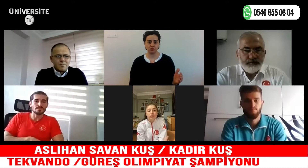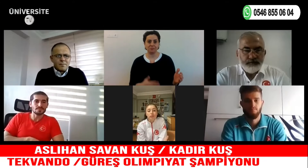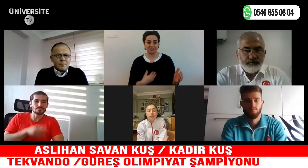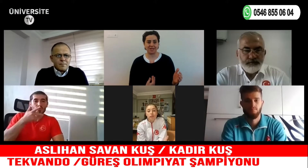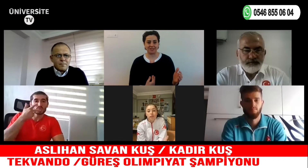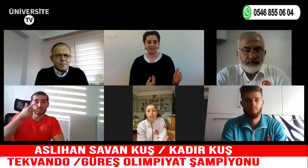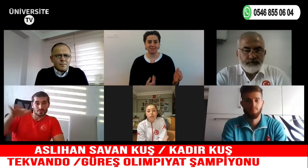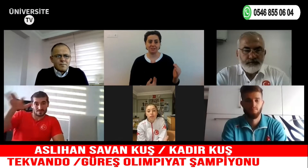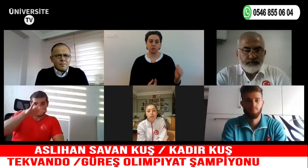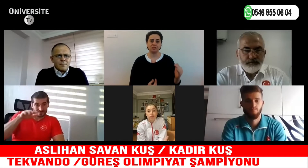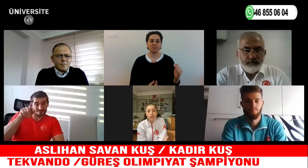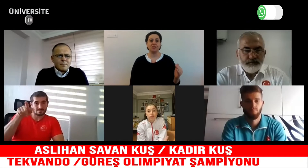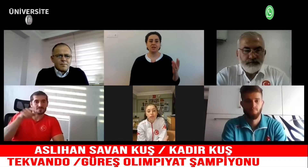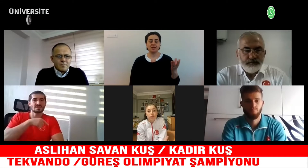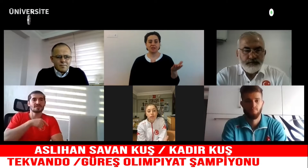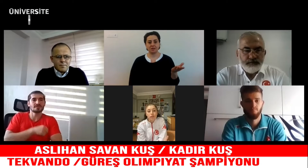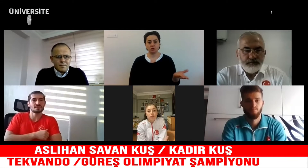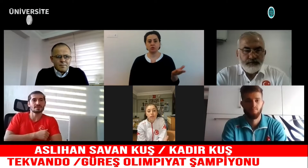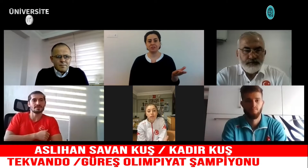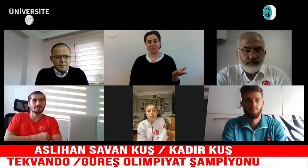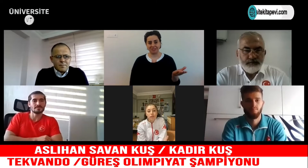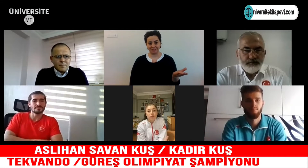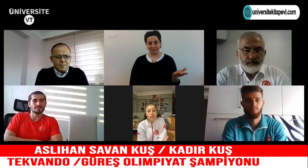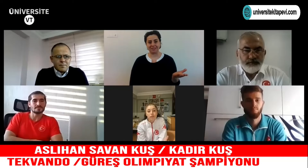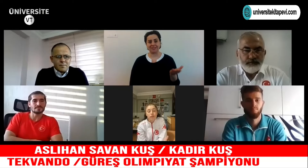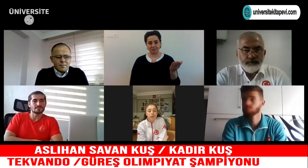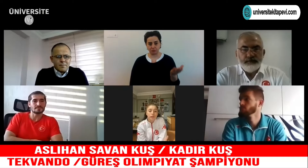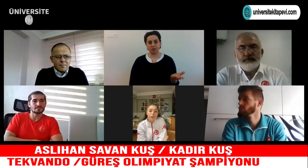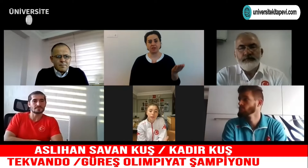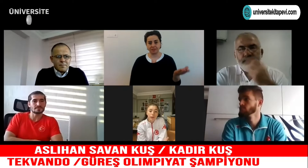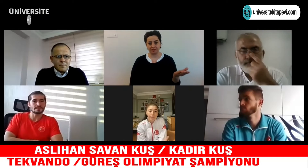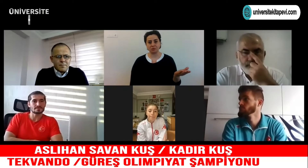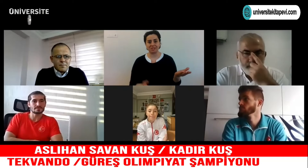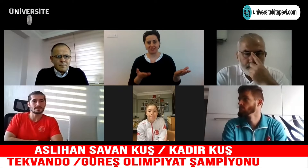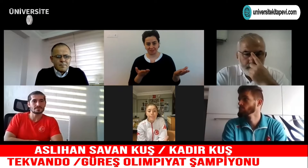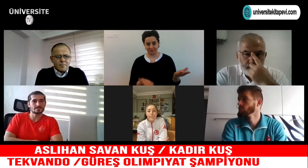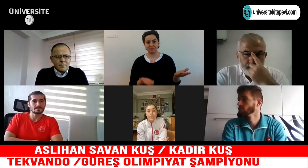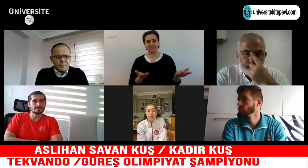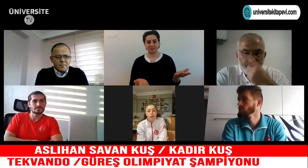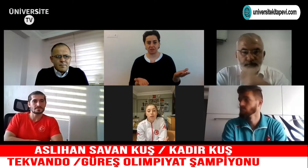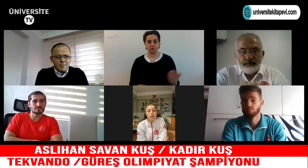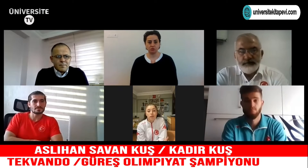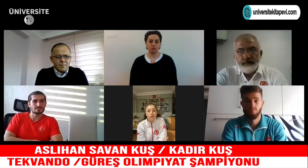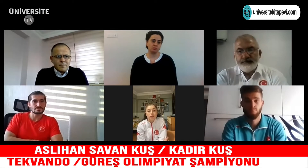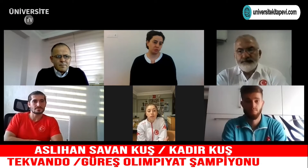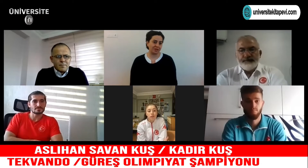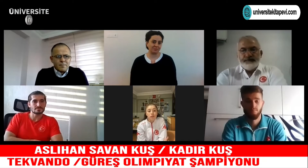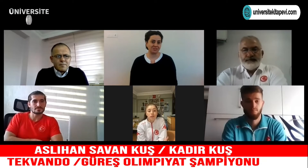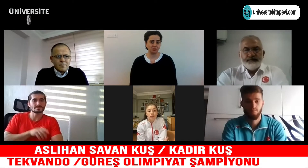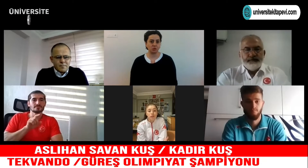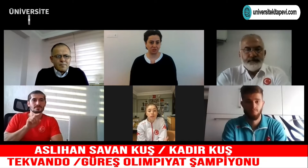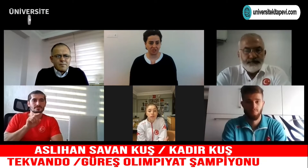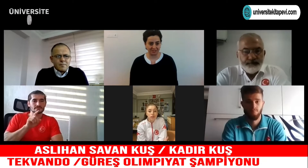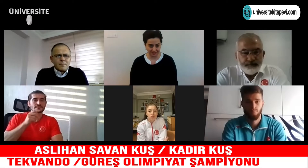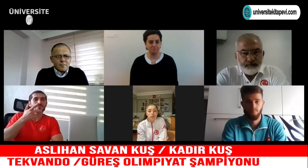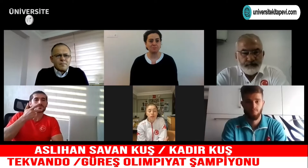paralimpik sporcuları, biz de engelliyiz. Neden onların ödül yönetmeliğindeki kurallar daha yüksekken bizde daha düşük? Bu benim